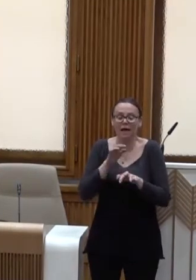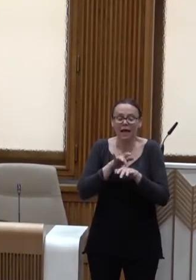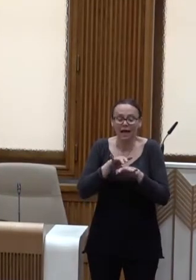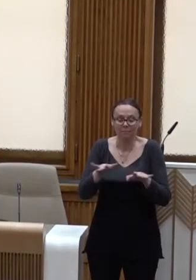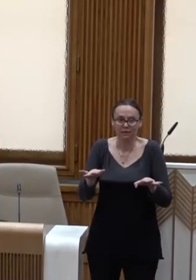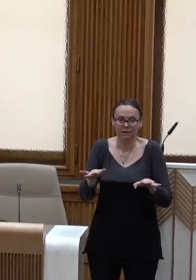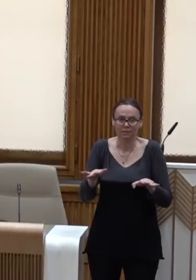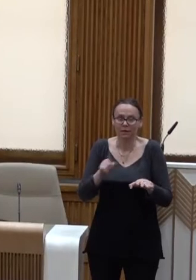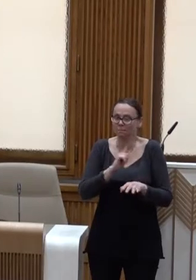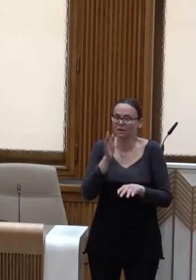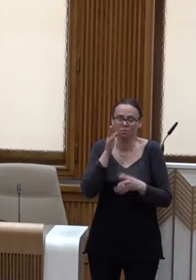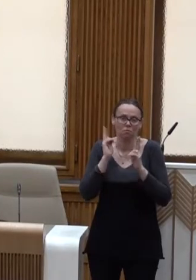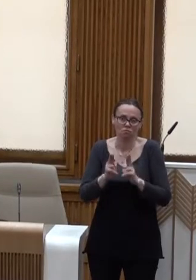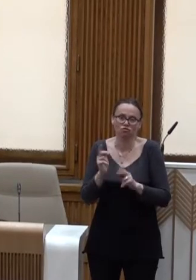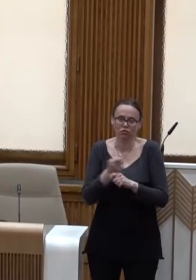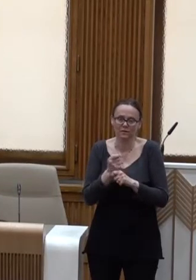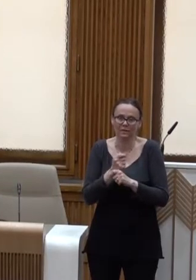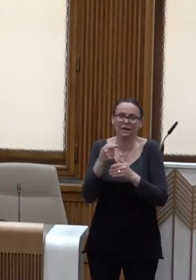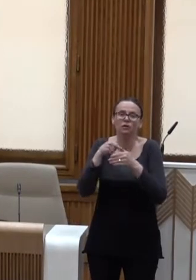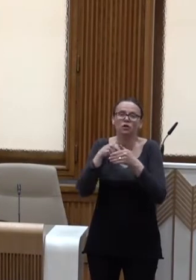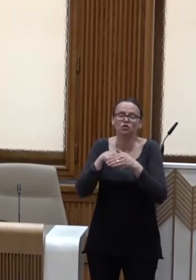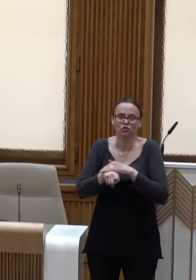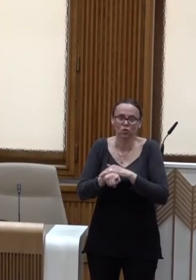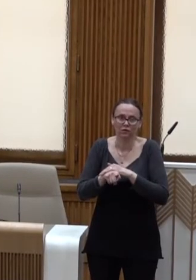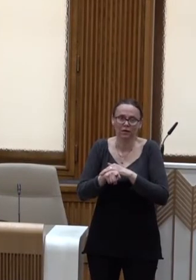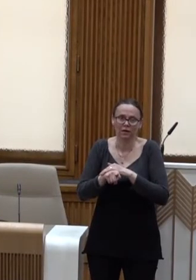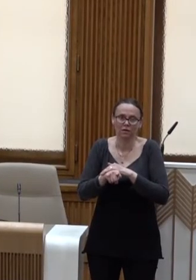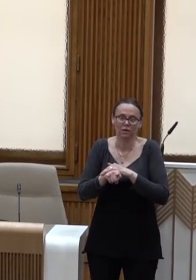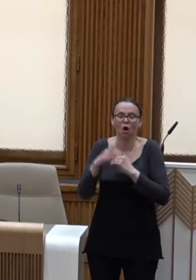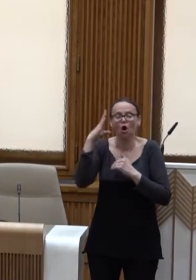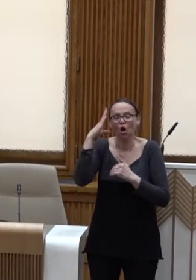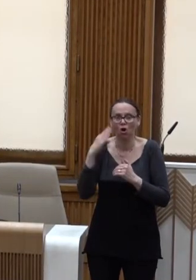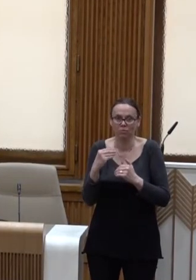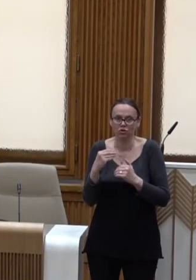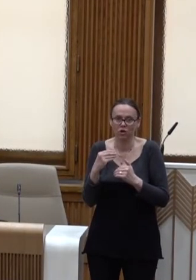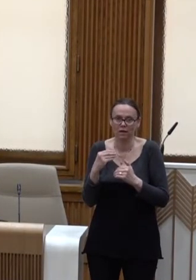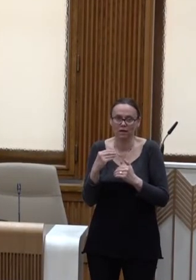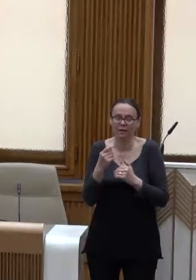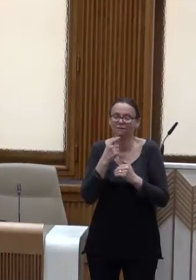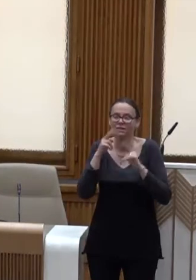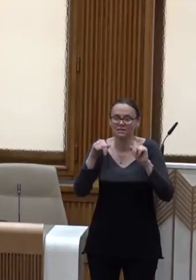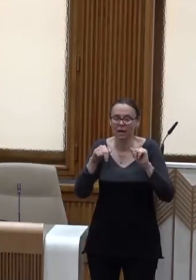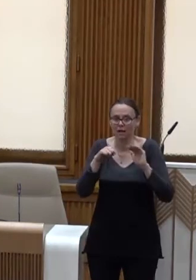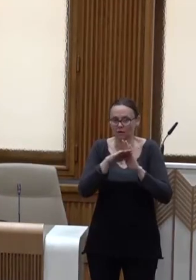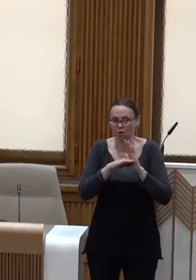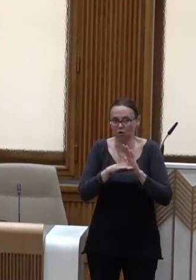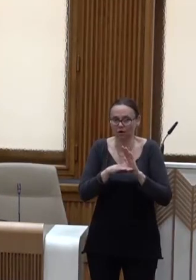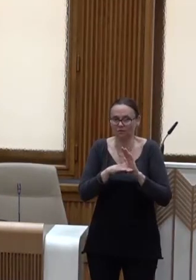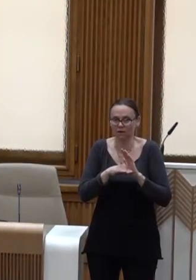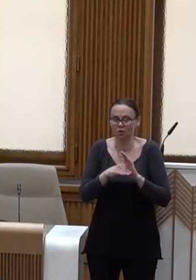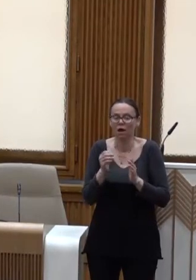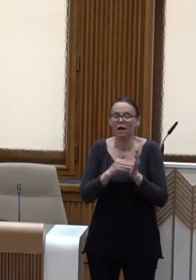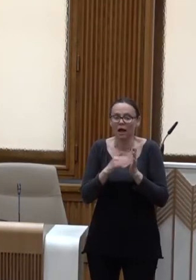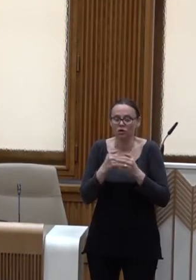epidemije ne bo možno sanirati znotraj običajnih fiskalnih okvirov, kakšni so zastavljeni